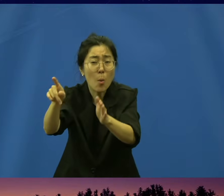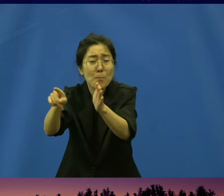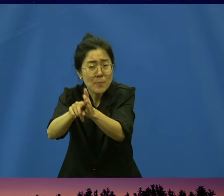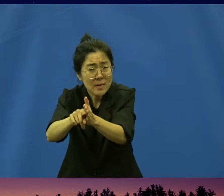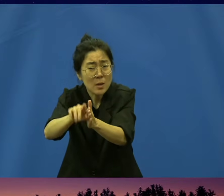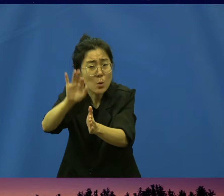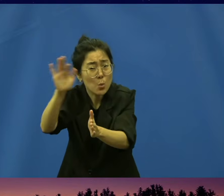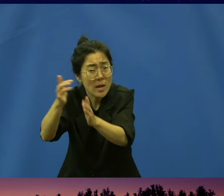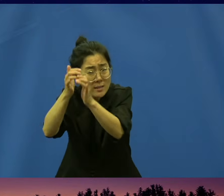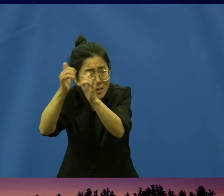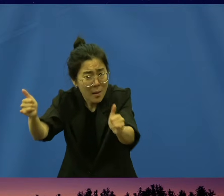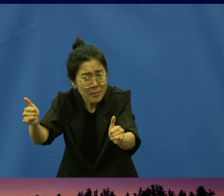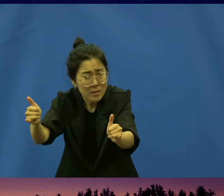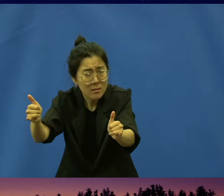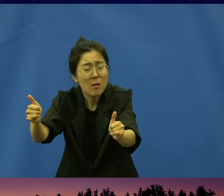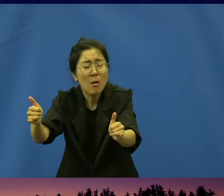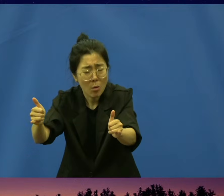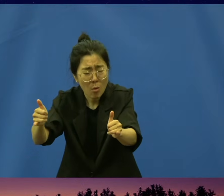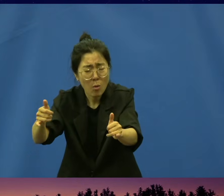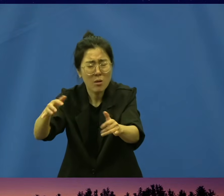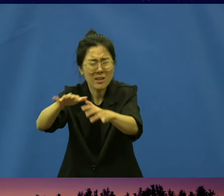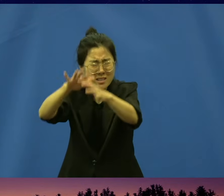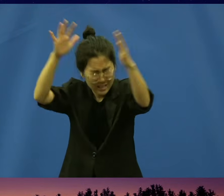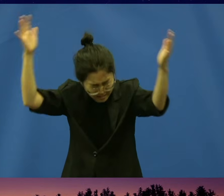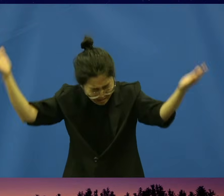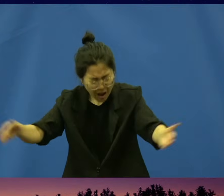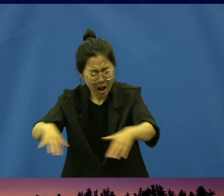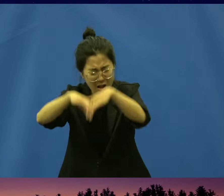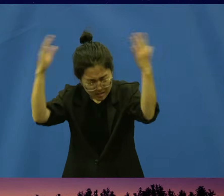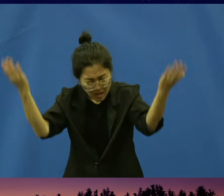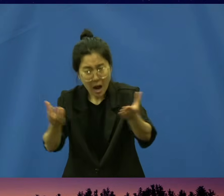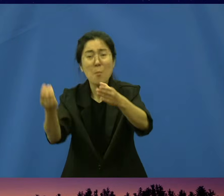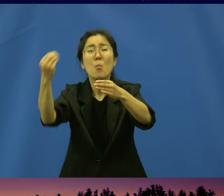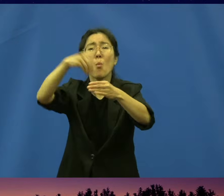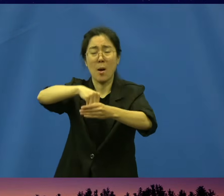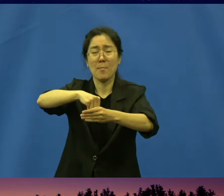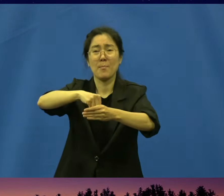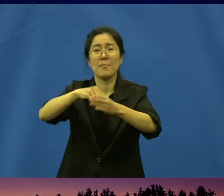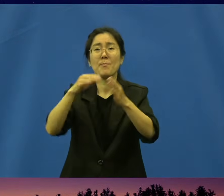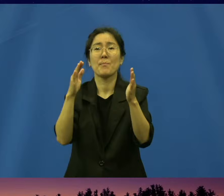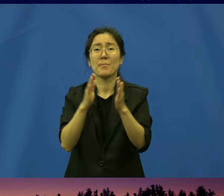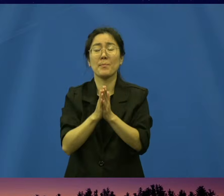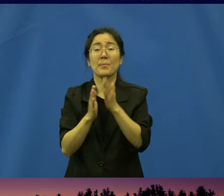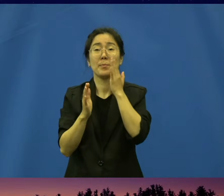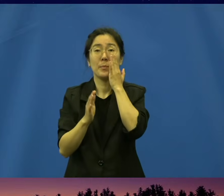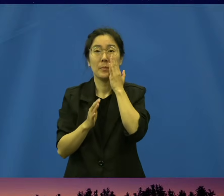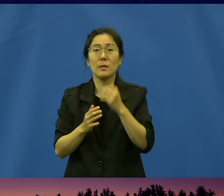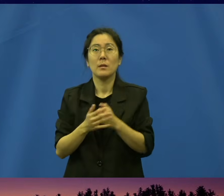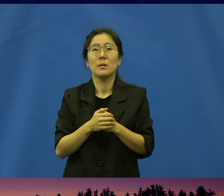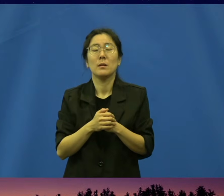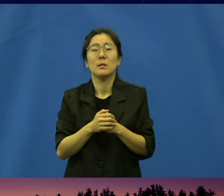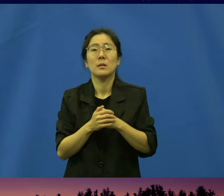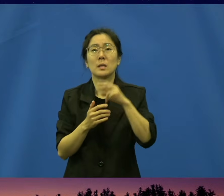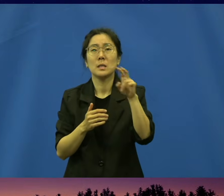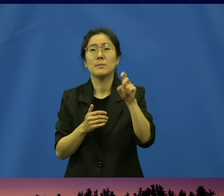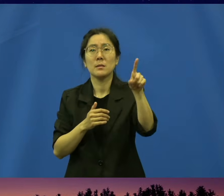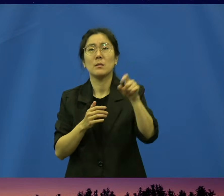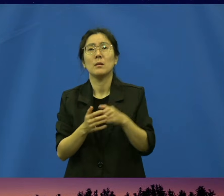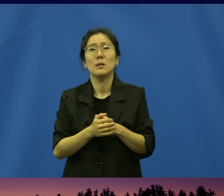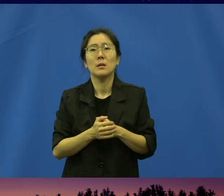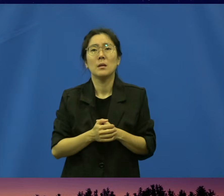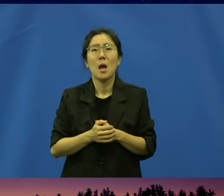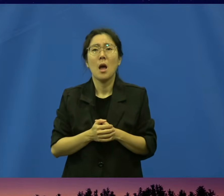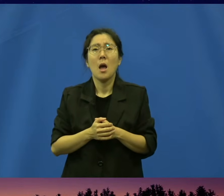또 위함이니. 21절 다 같이 읽을 수 있을까요? 21절부터 자막 올려주시면 21절 한번 같이 볼